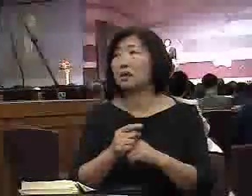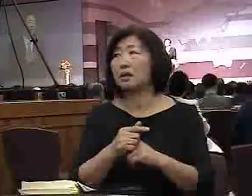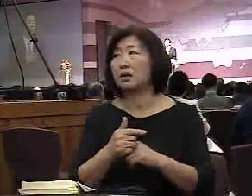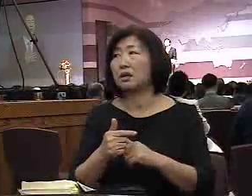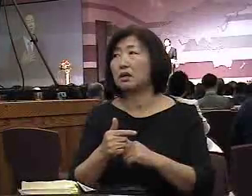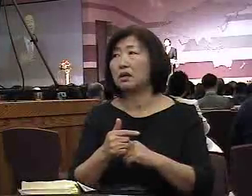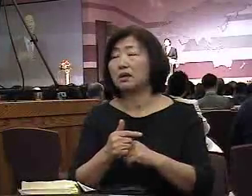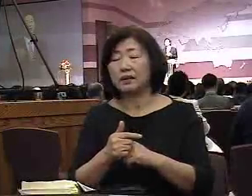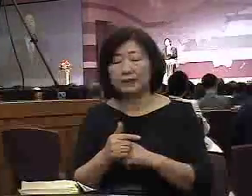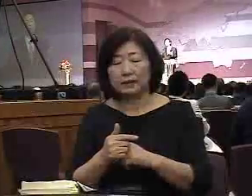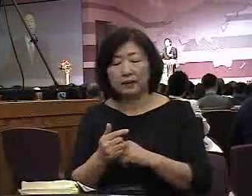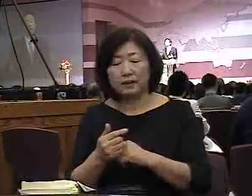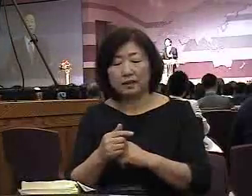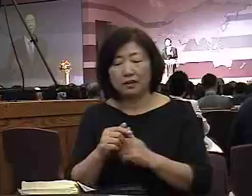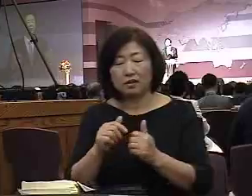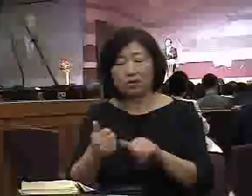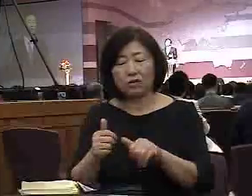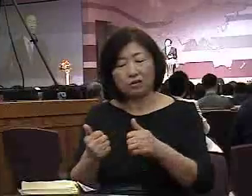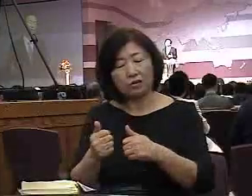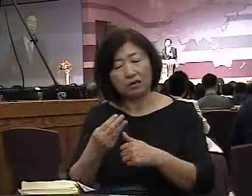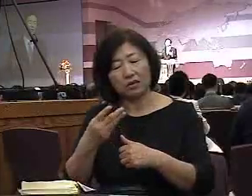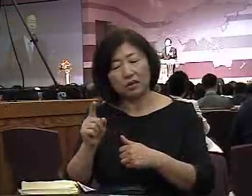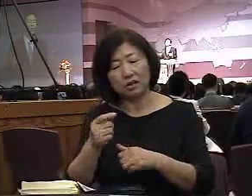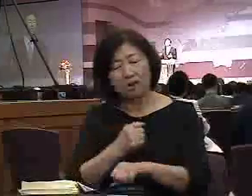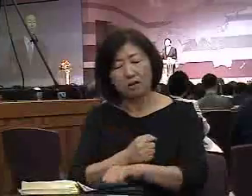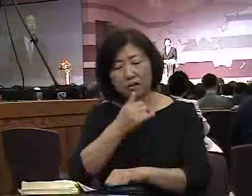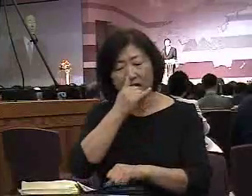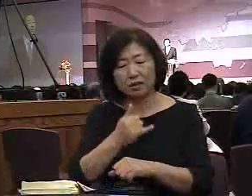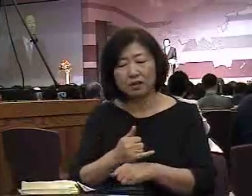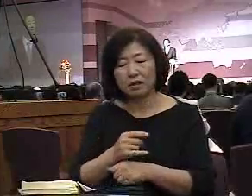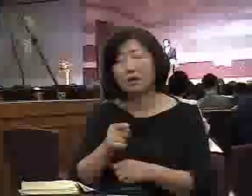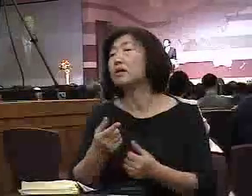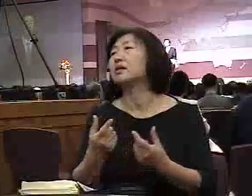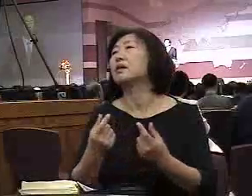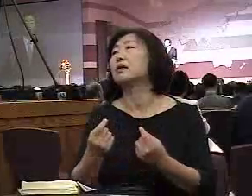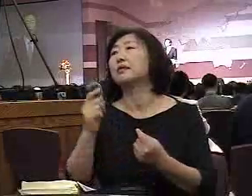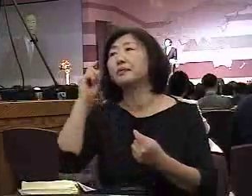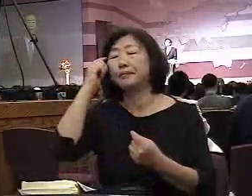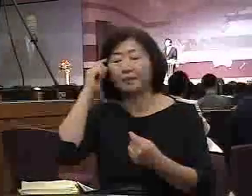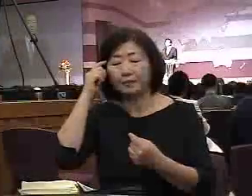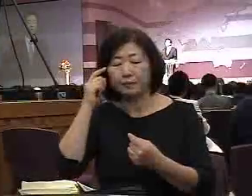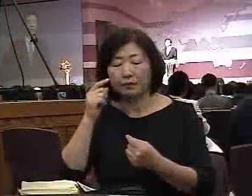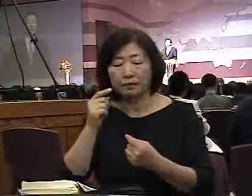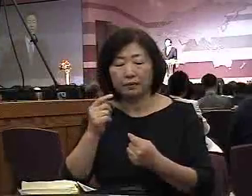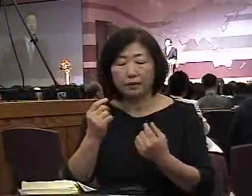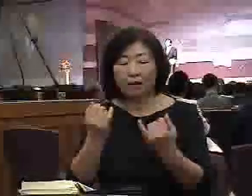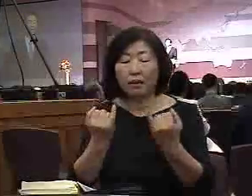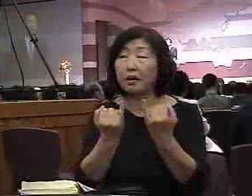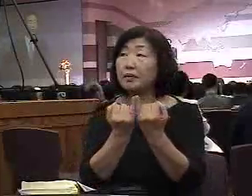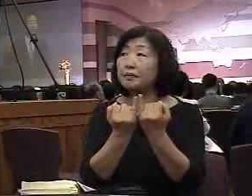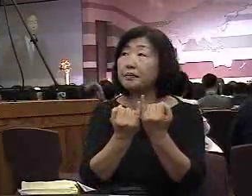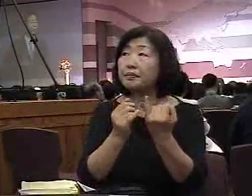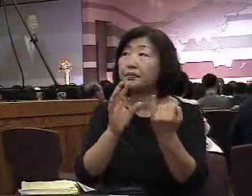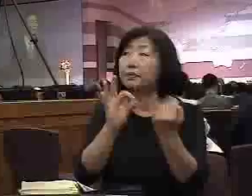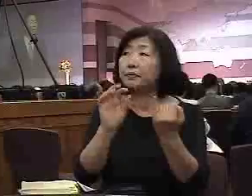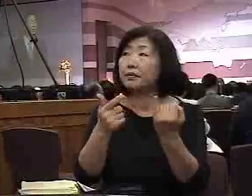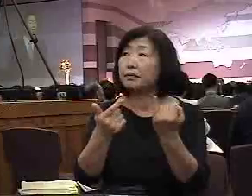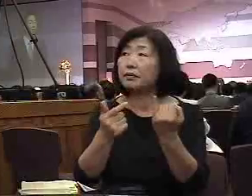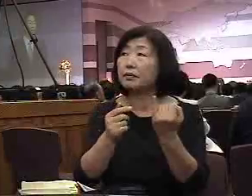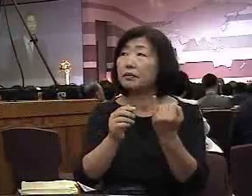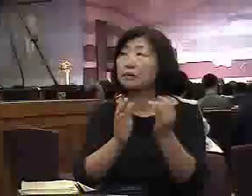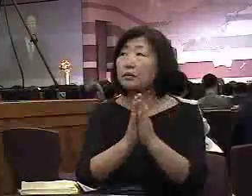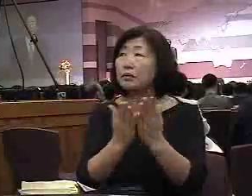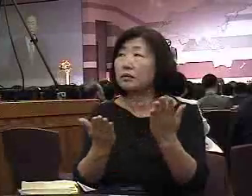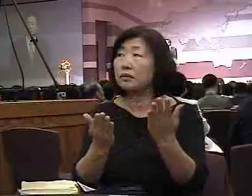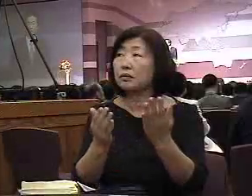때. 저는 이렇게 죽으면 죽으리라 할 수 있을까? 저는 안 될 것 같은데 이런 생각을 했는데 그분의 그 책에 후속편이